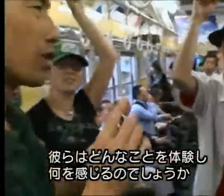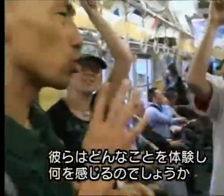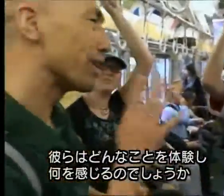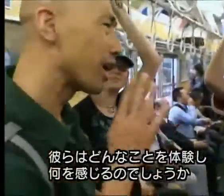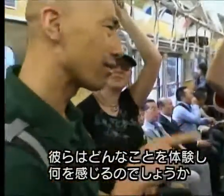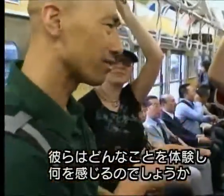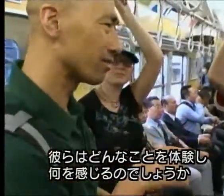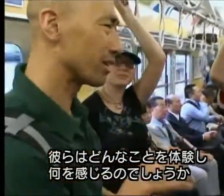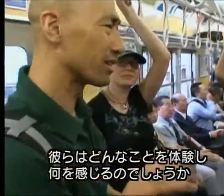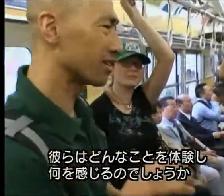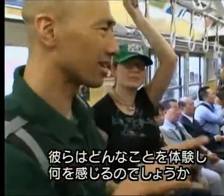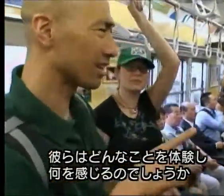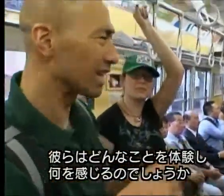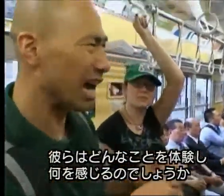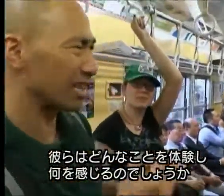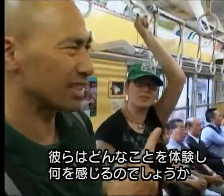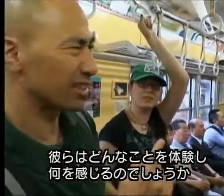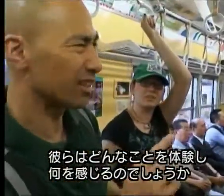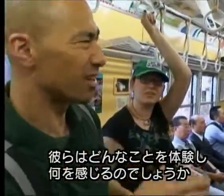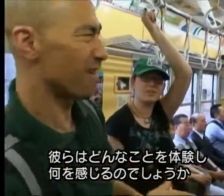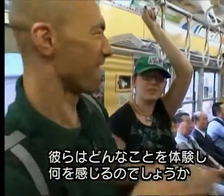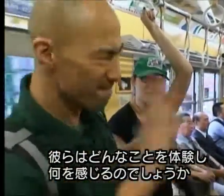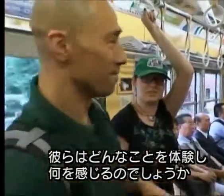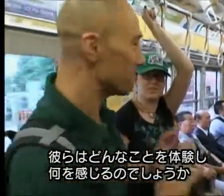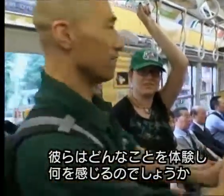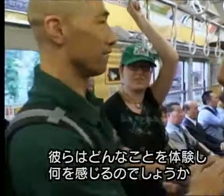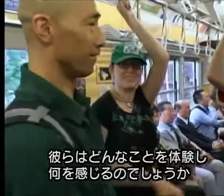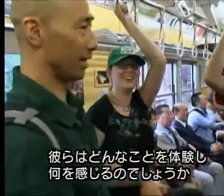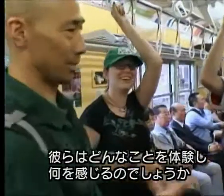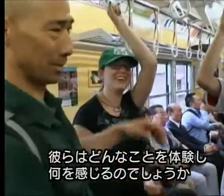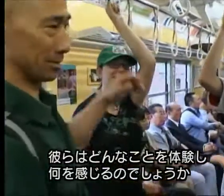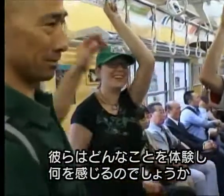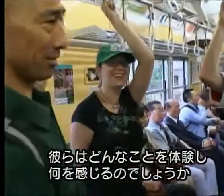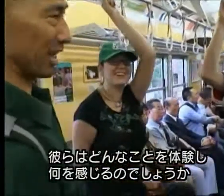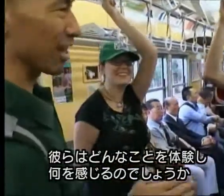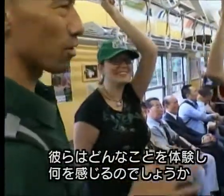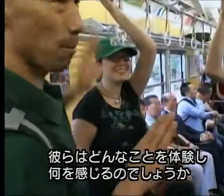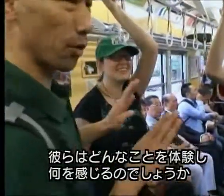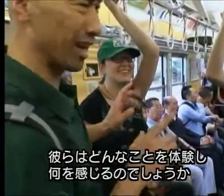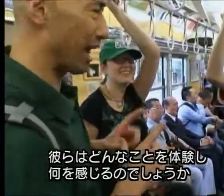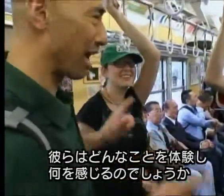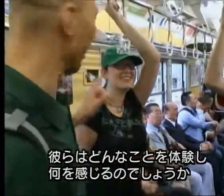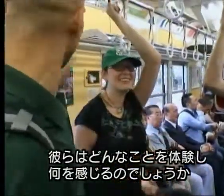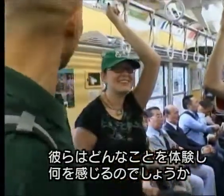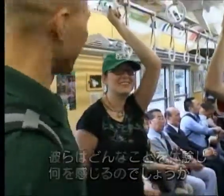して彼らはどんなことを体験し何を感じるのでしょうか。